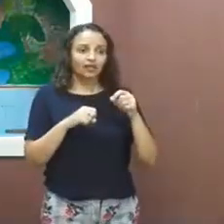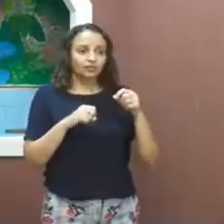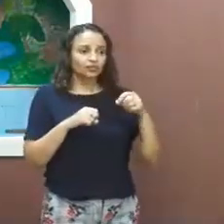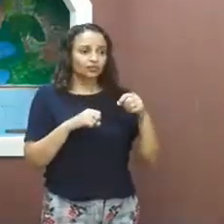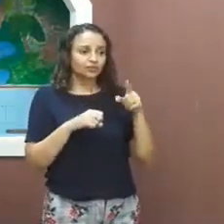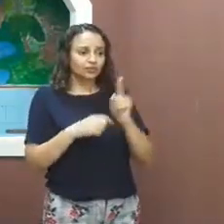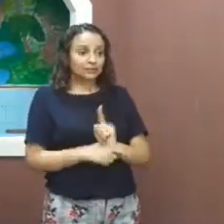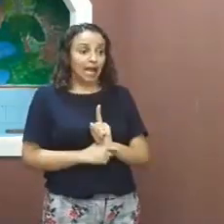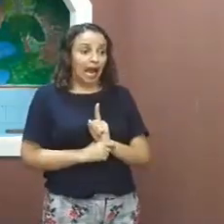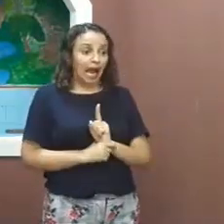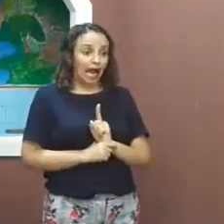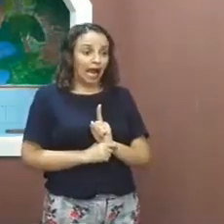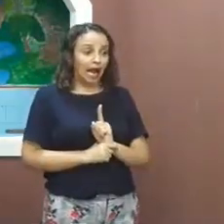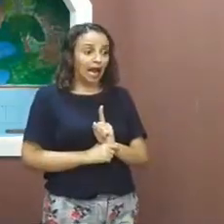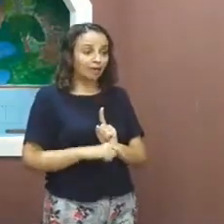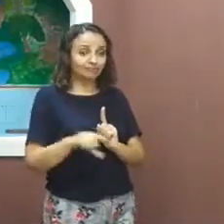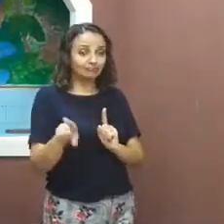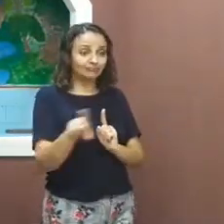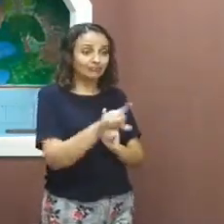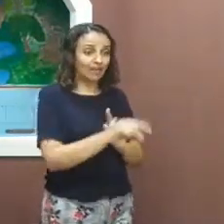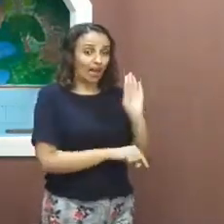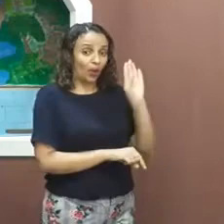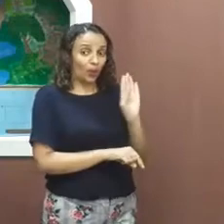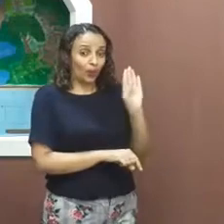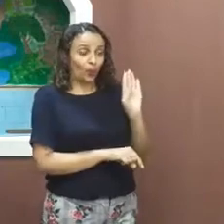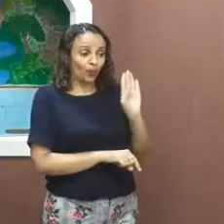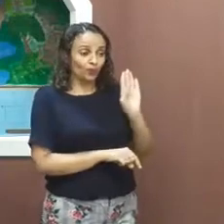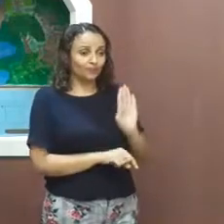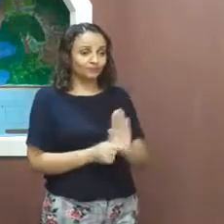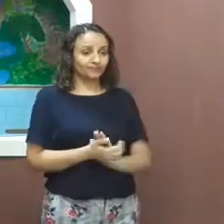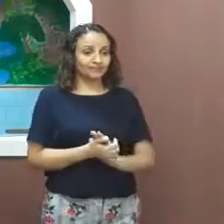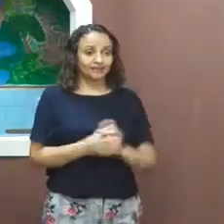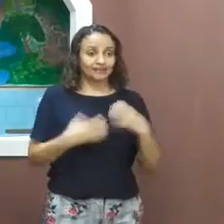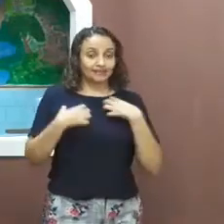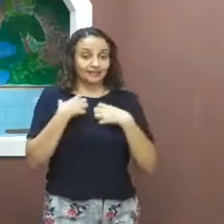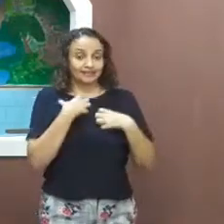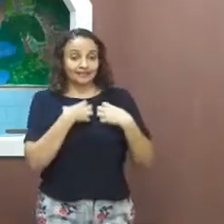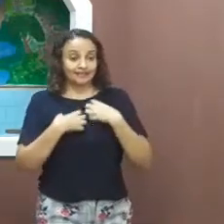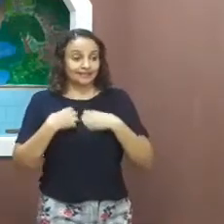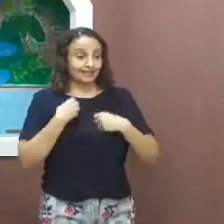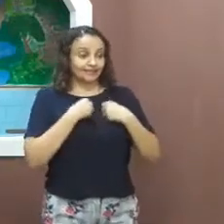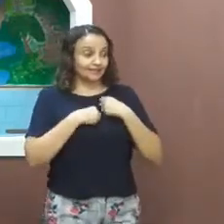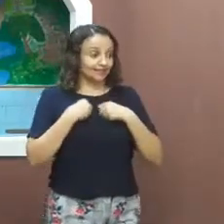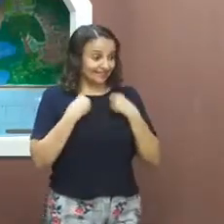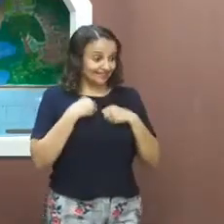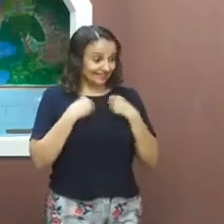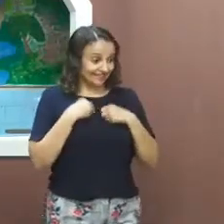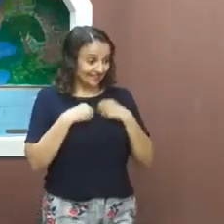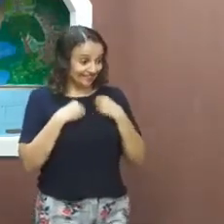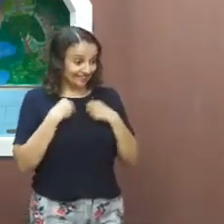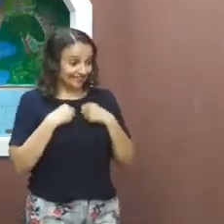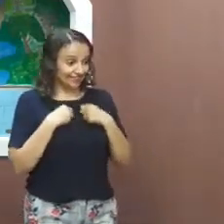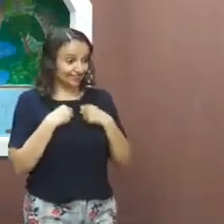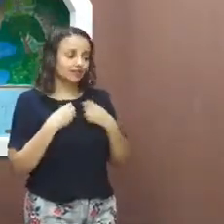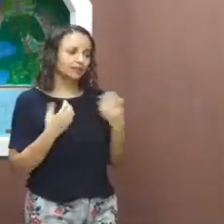meio escondidinho. Pra que mulher? Pra que ficar ansioso? Ó, quando chove, gente,